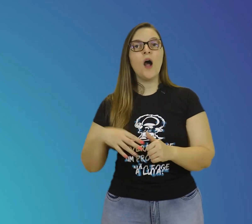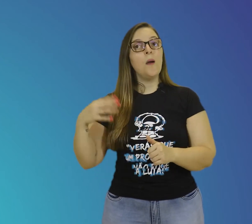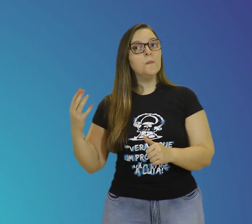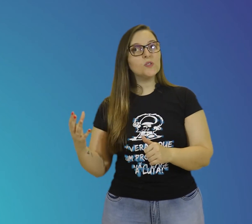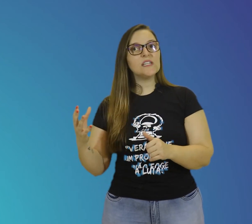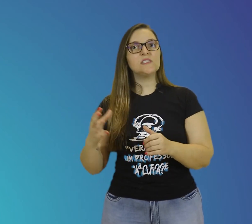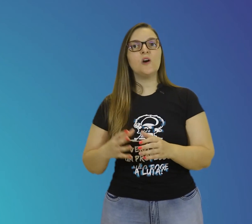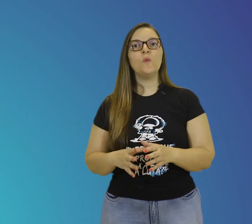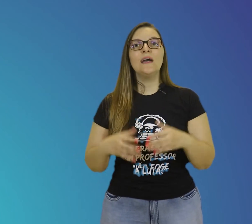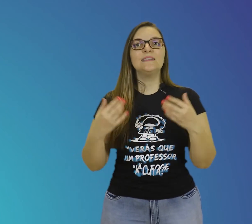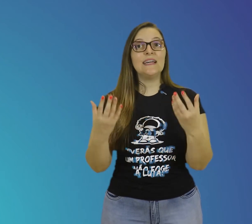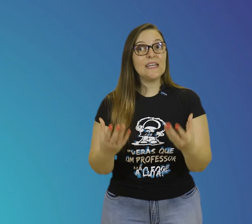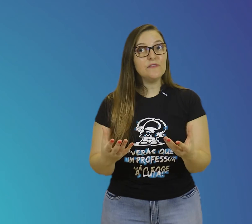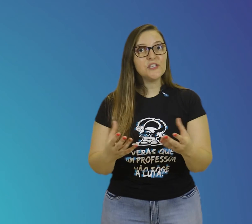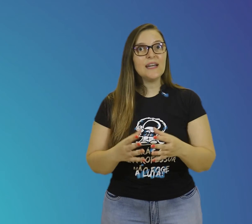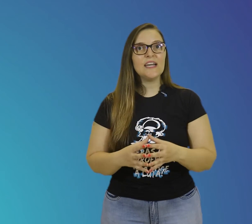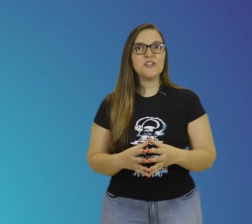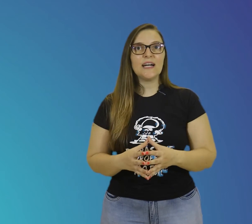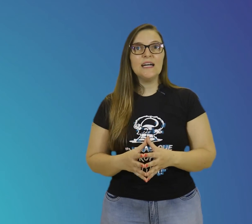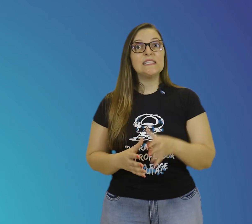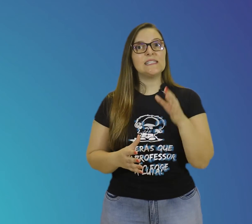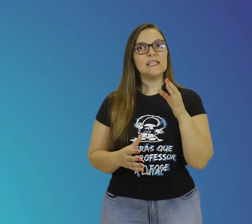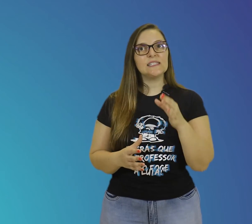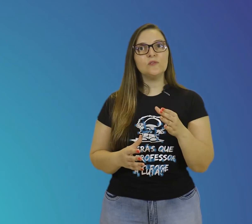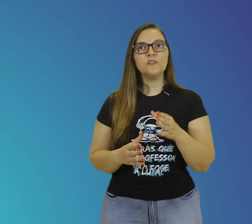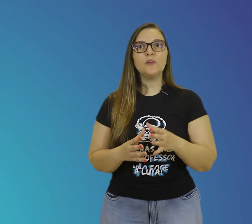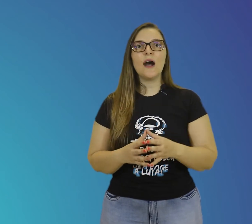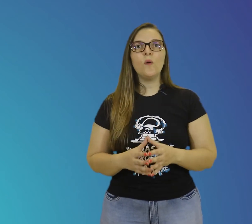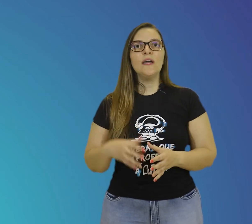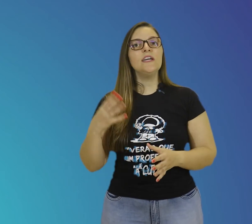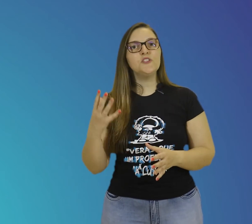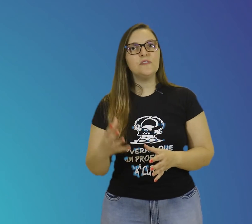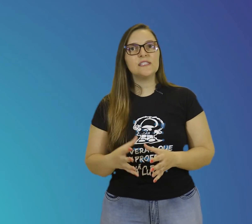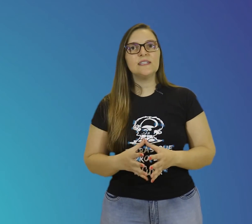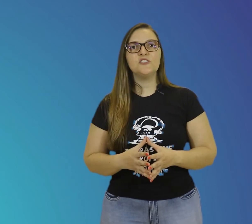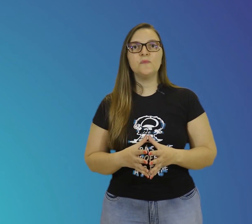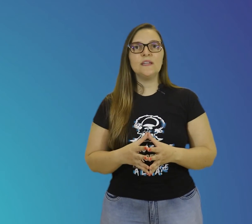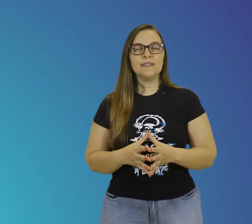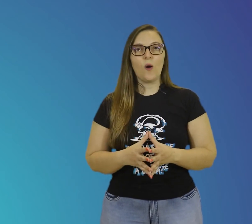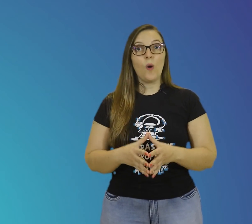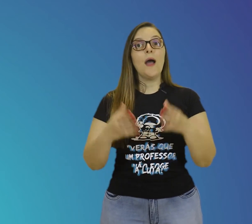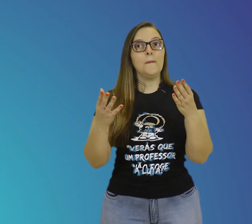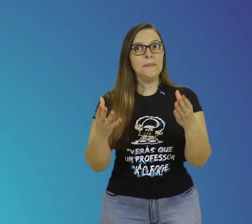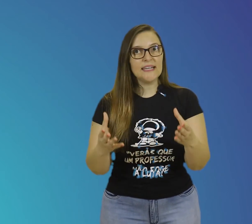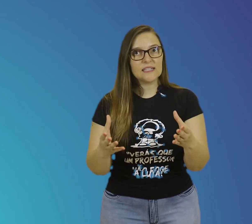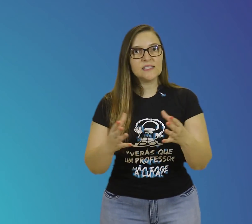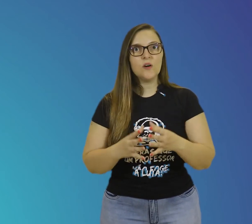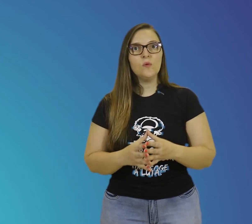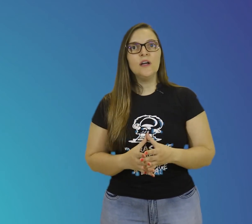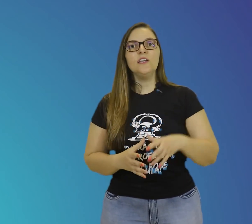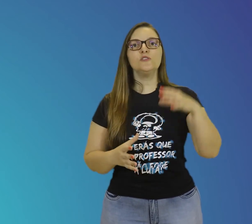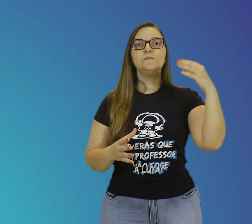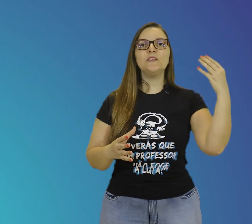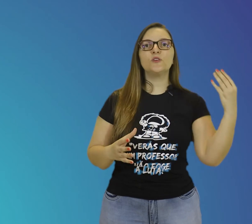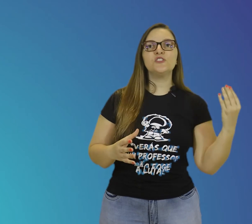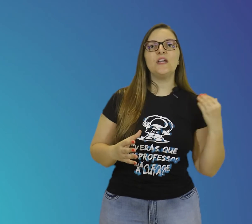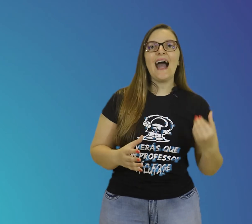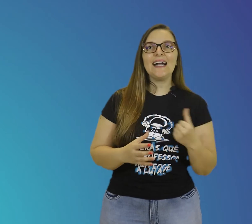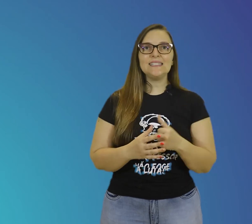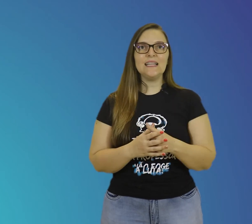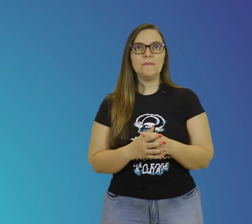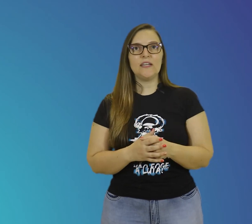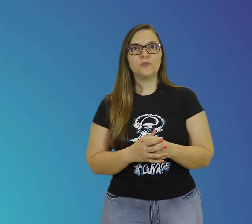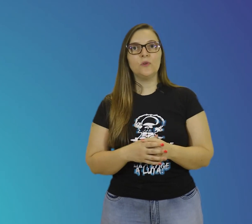população, mutação, deriva genética, seleção natural e diversidade ambiental, migração e os